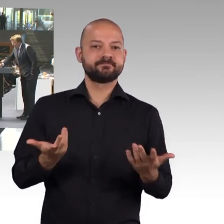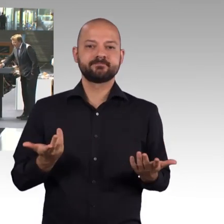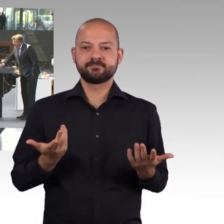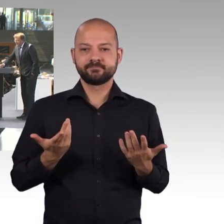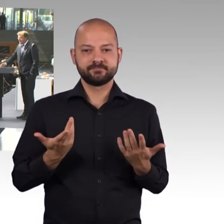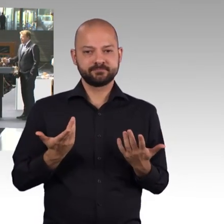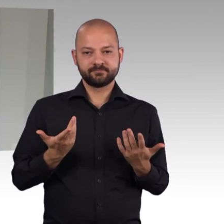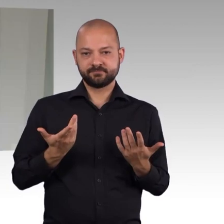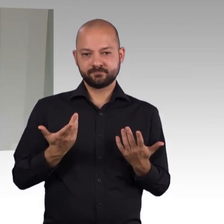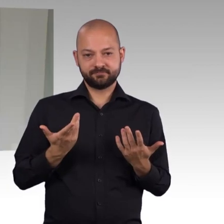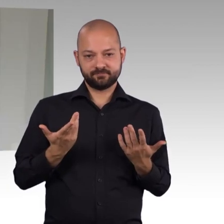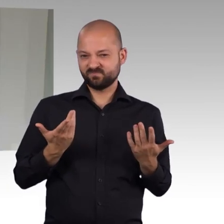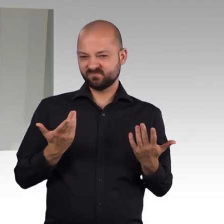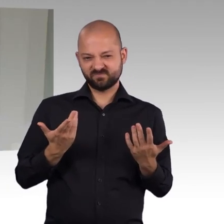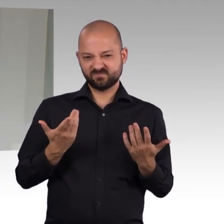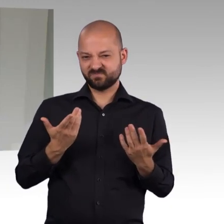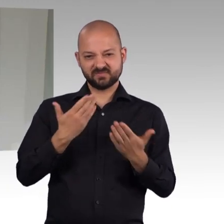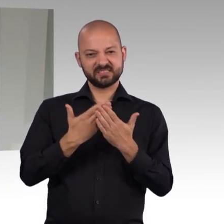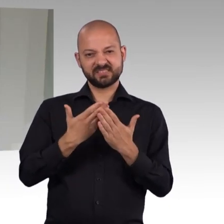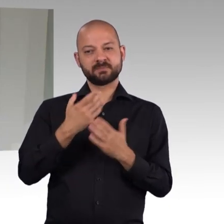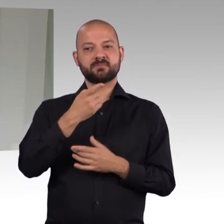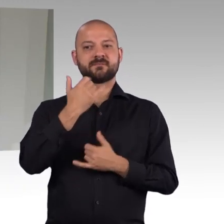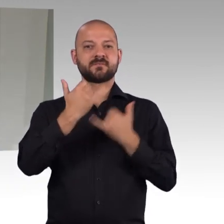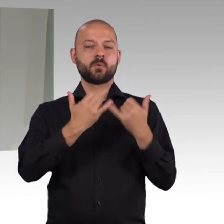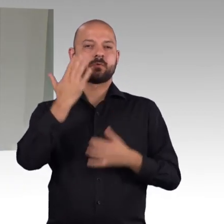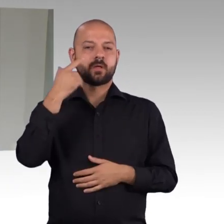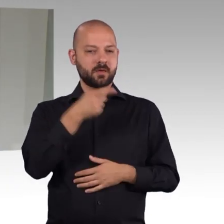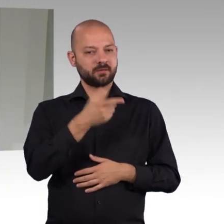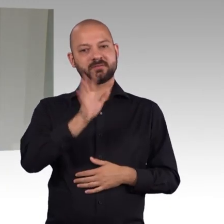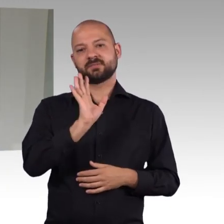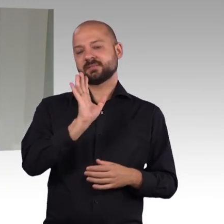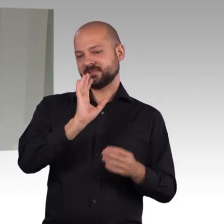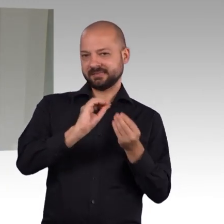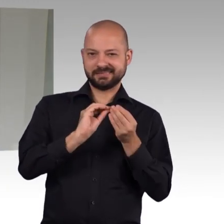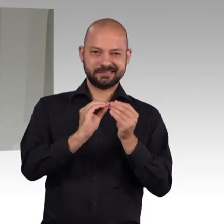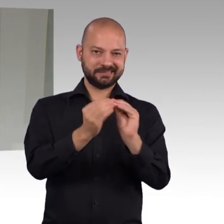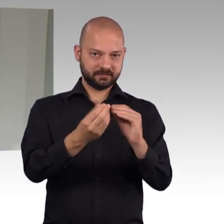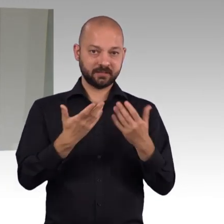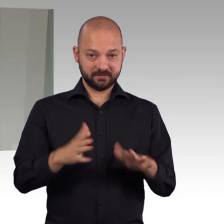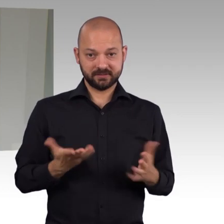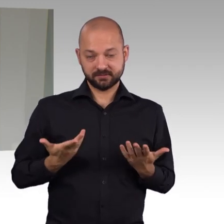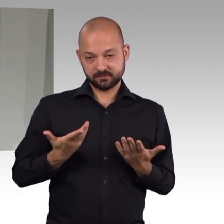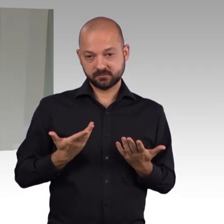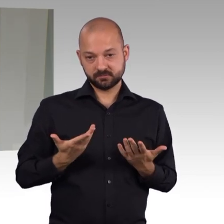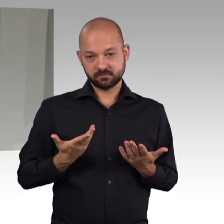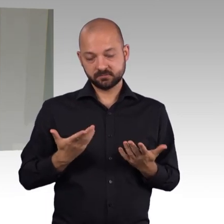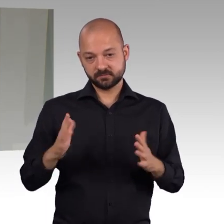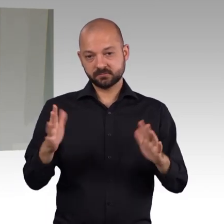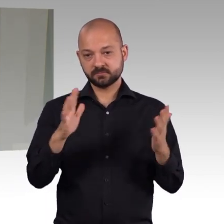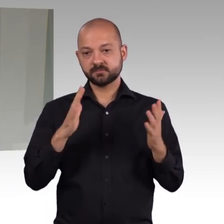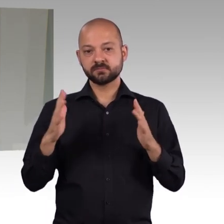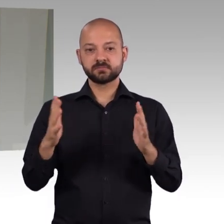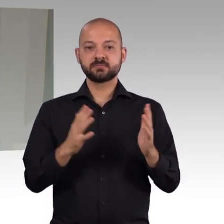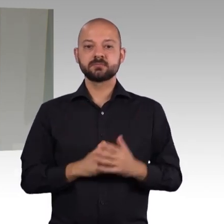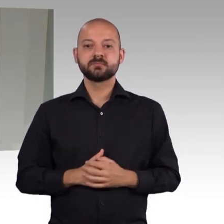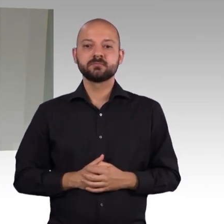Aber alleine mit dieser Milliarde, sie reicht nicht, um neue Fähigkeiten, um neue Antworten auf